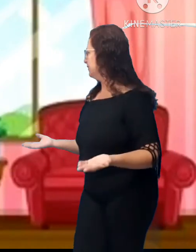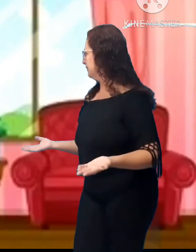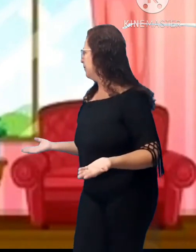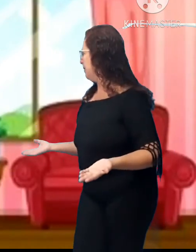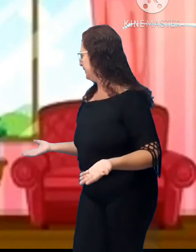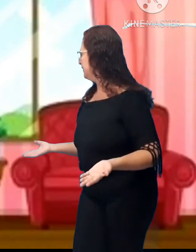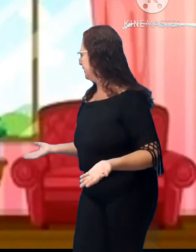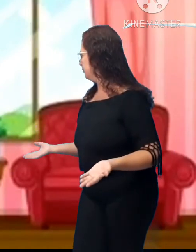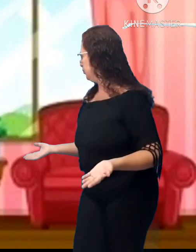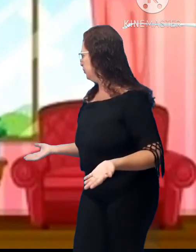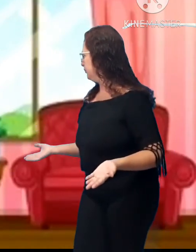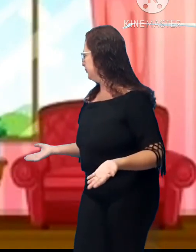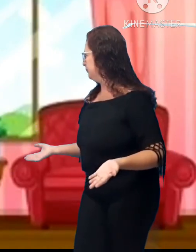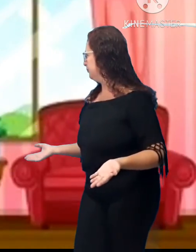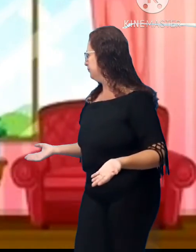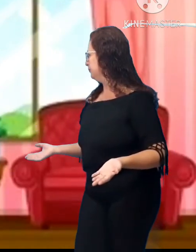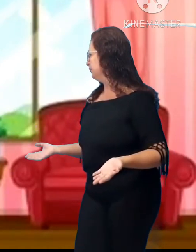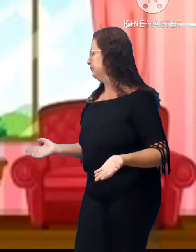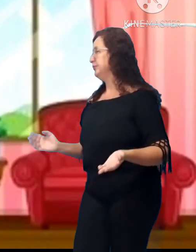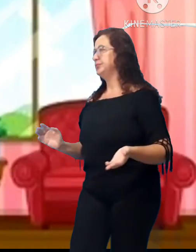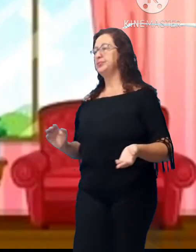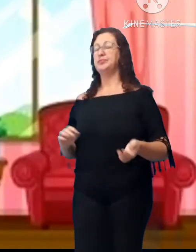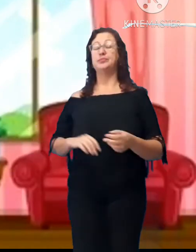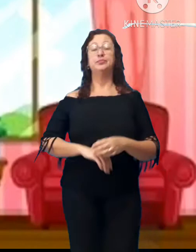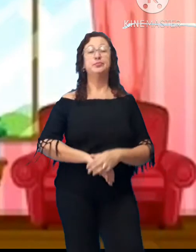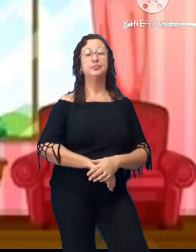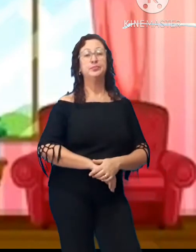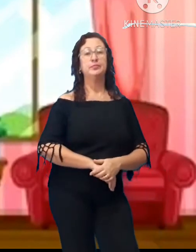Quem é que está batendo?